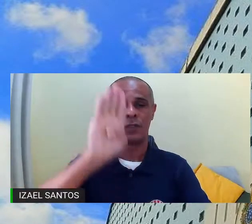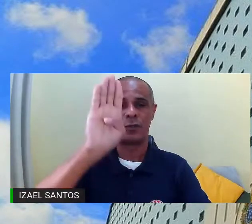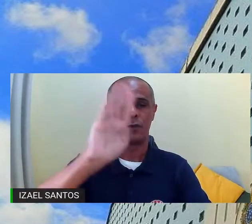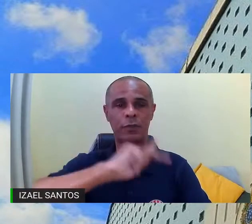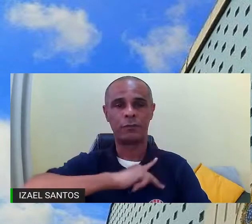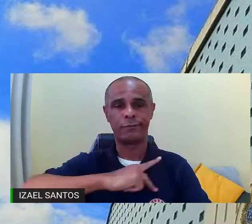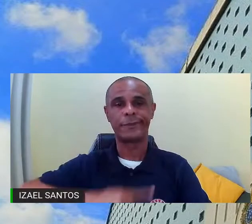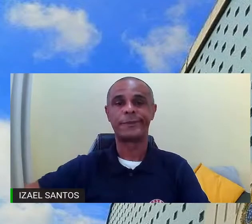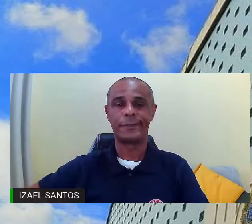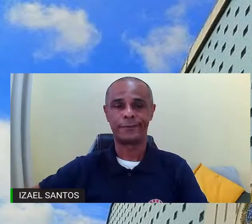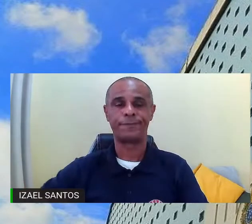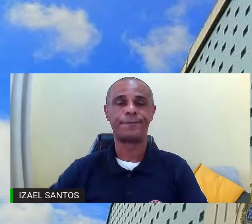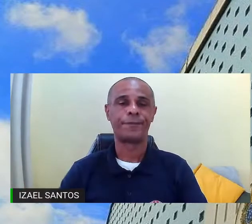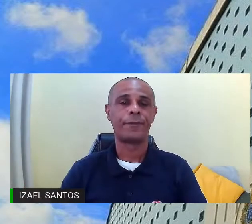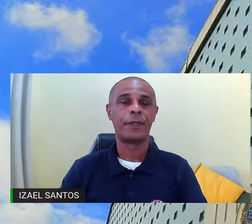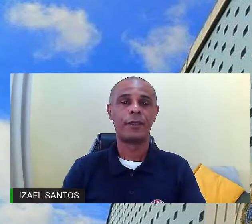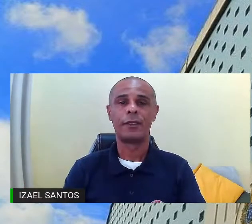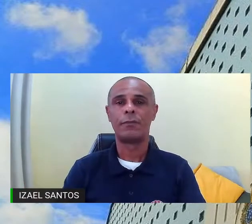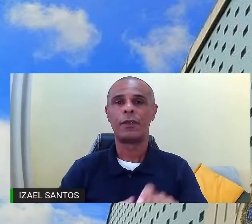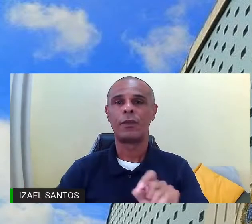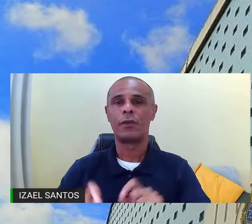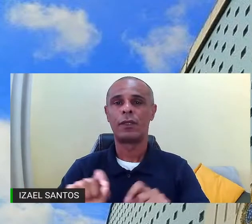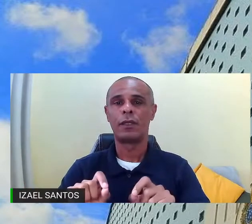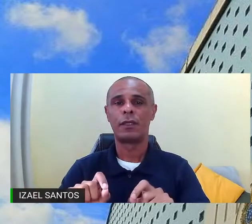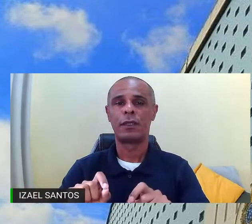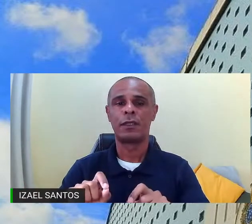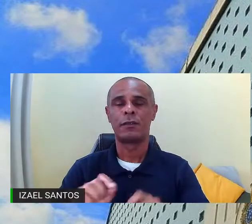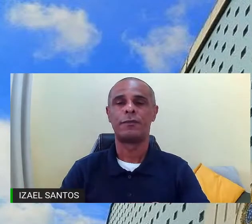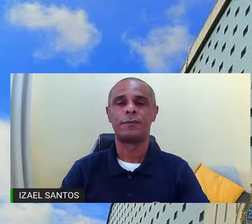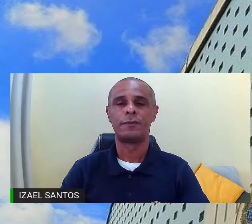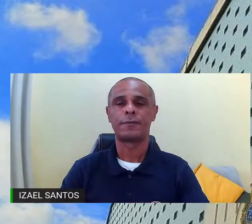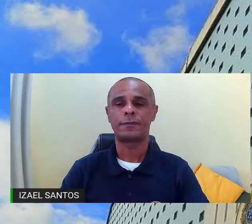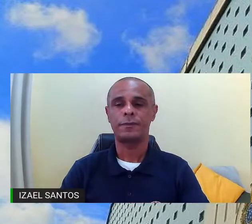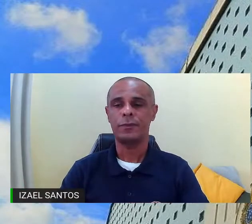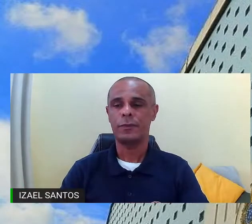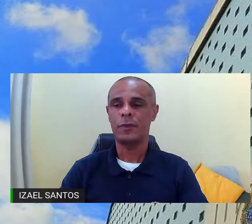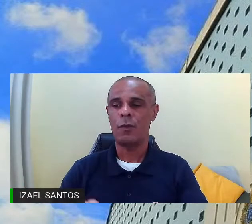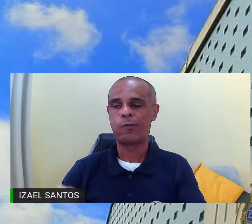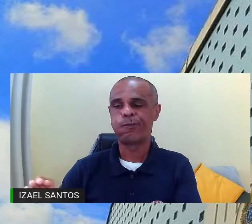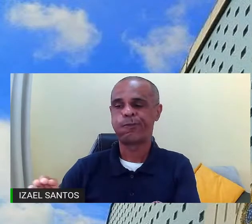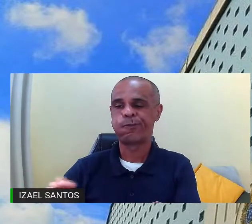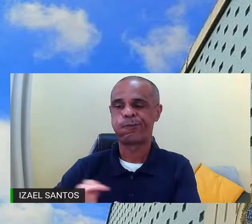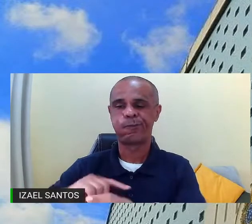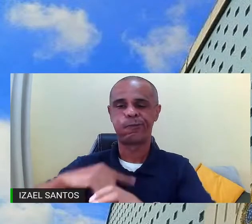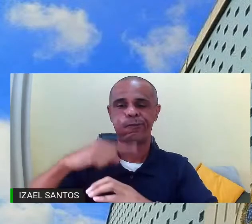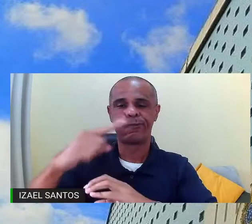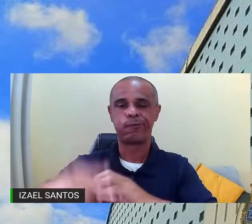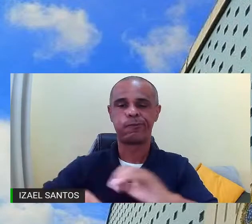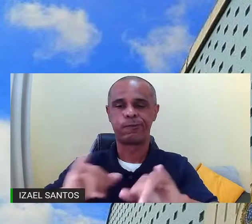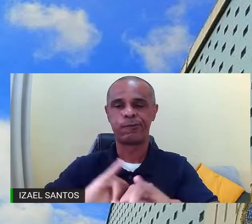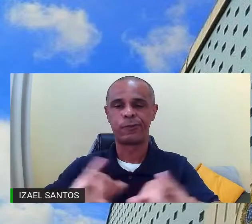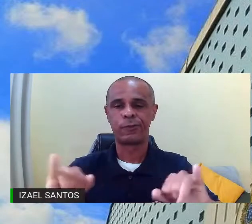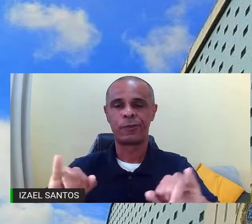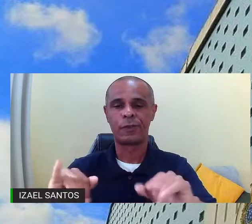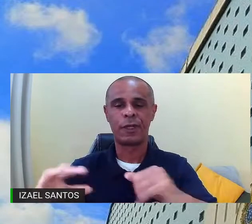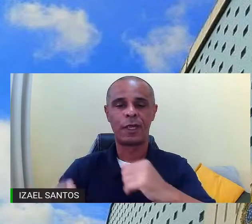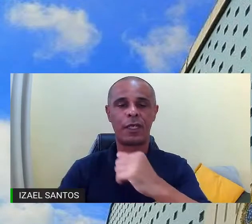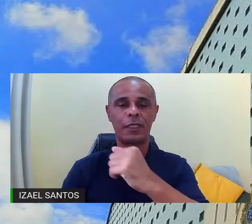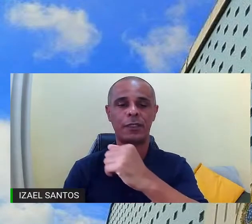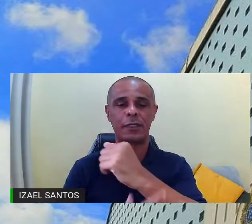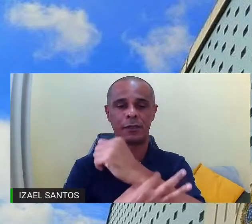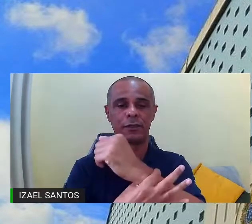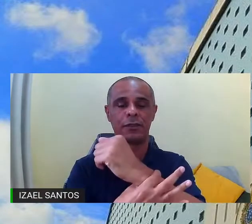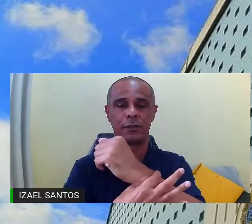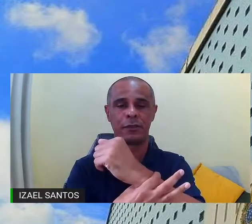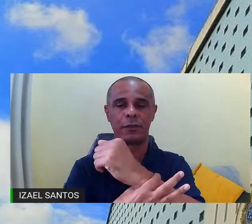presidente, sustentando o ambiente financeirizado global, elevando as garantias dos credores e